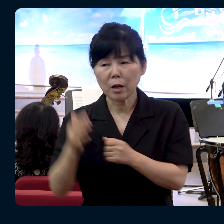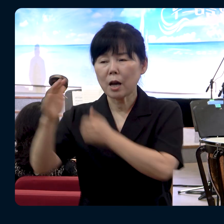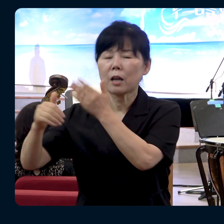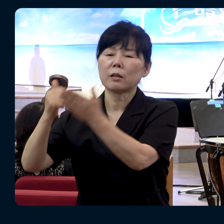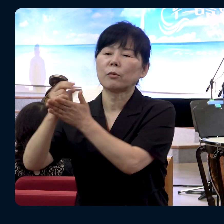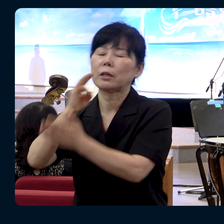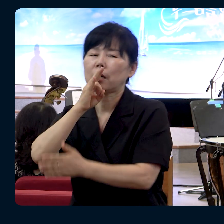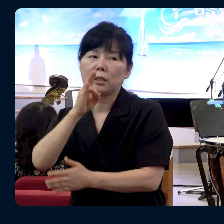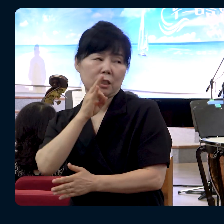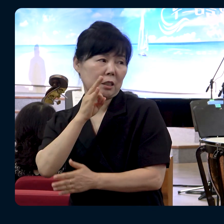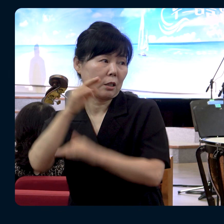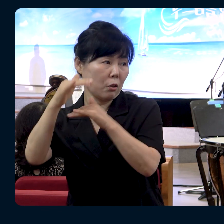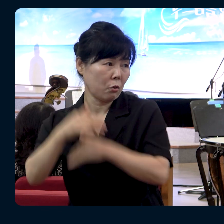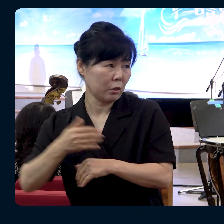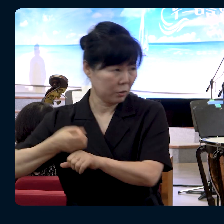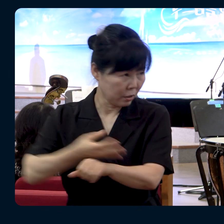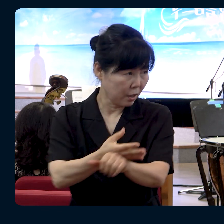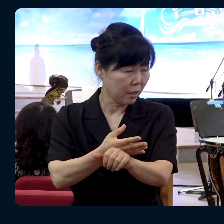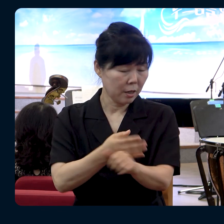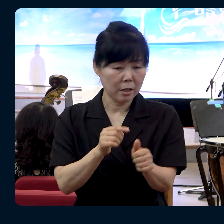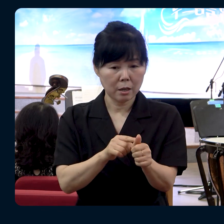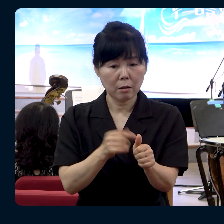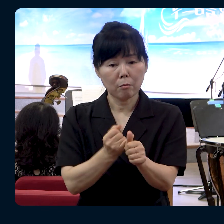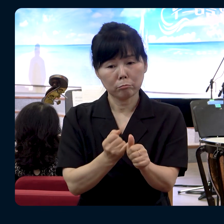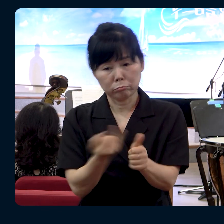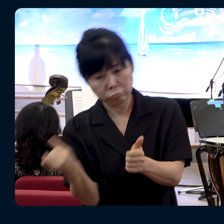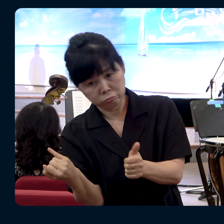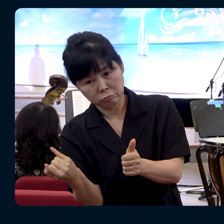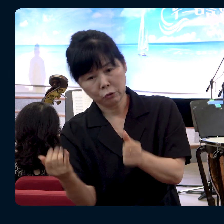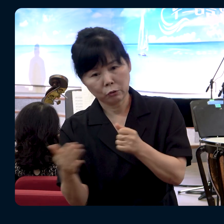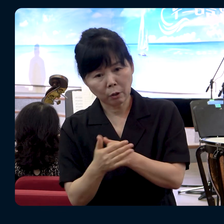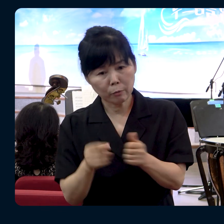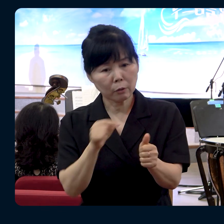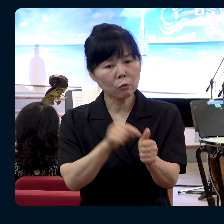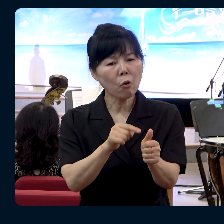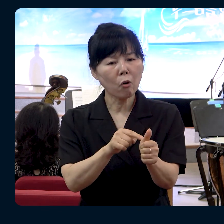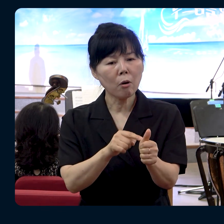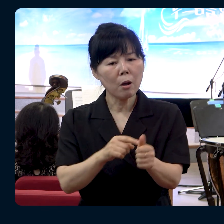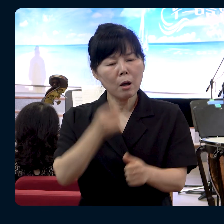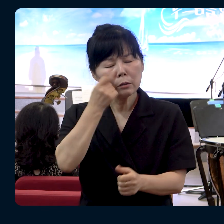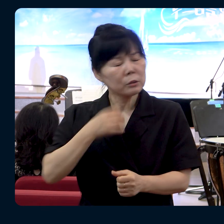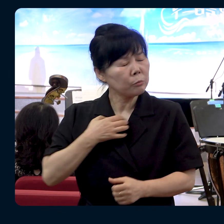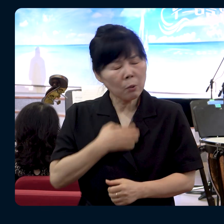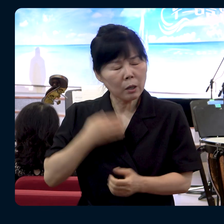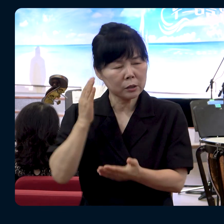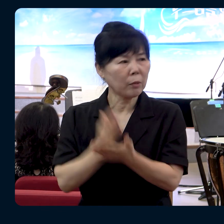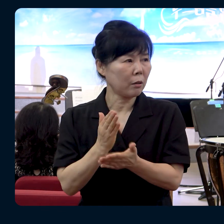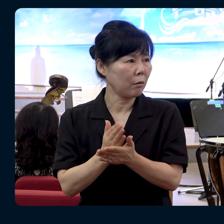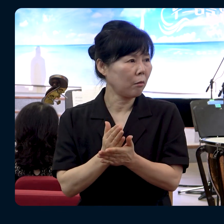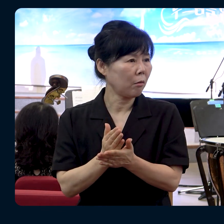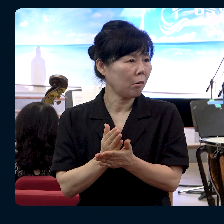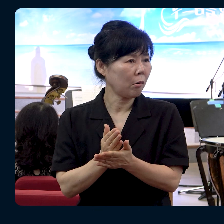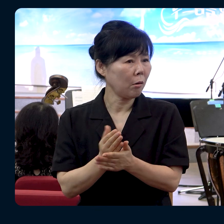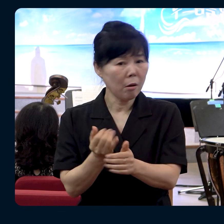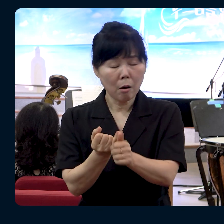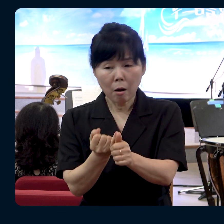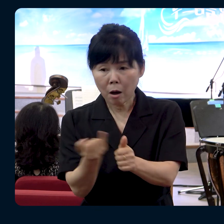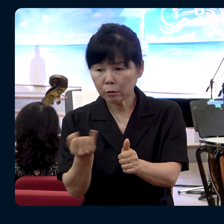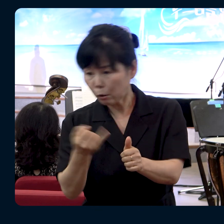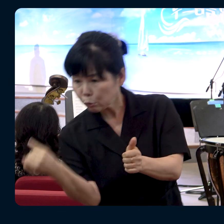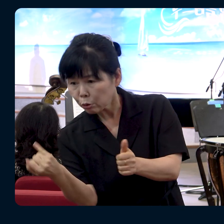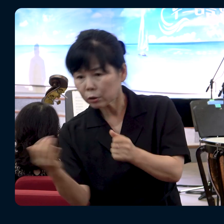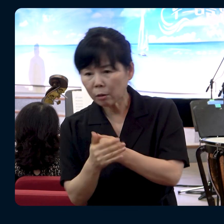말씀하고 싶은 거예요. 그래서 아내가 죽었는데 너는 슬퍼하지 말라라고 말씀하세요. 아내가 죽었는데 애통하지 말라, 조용히